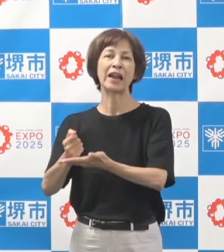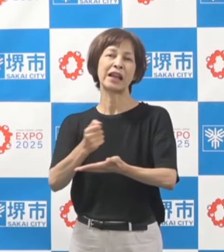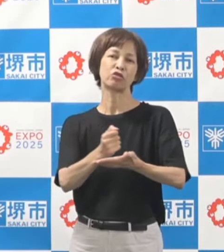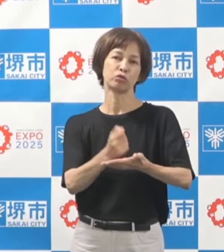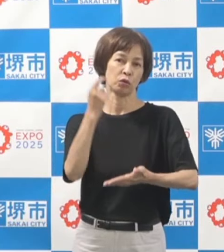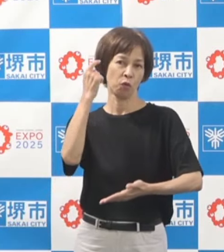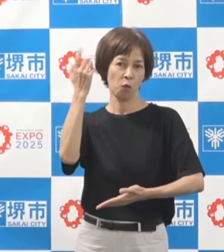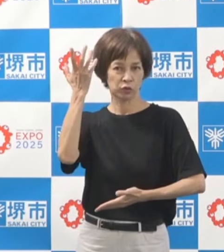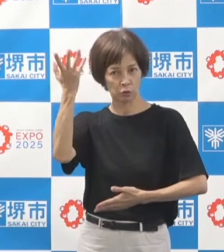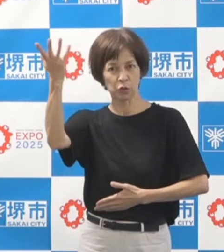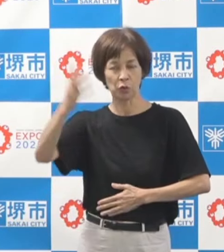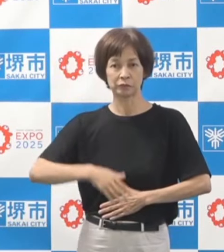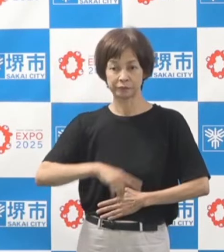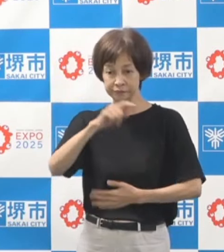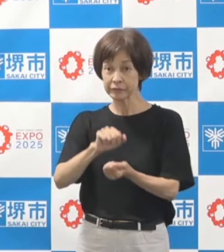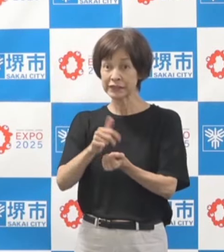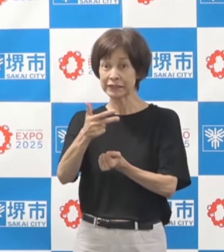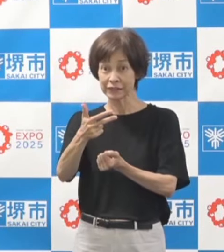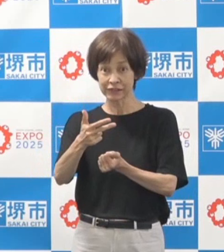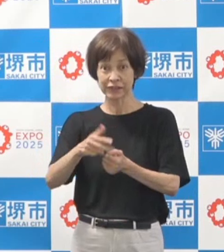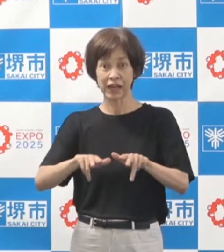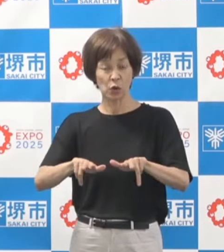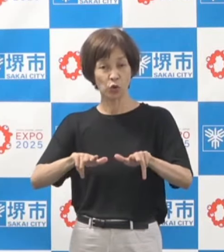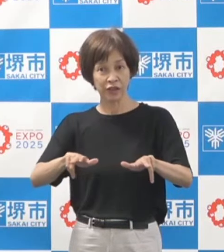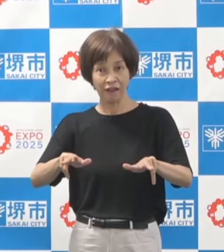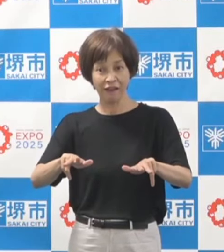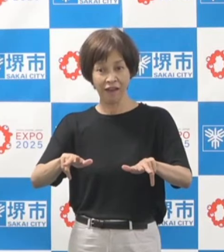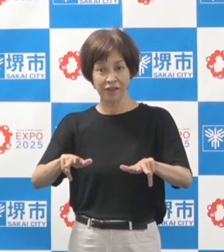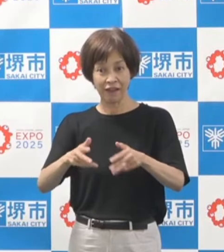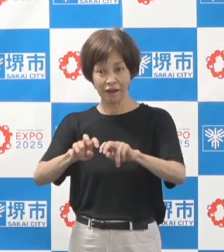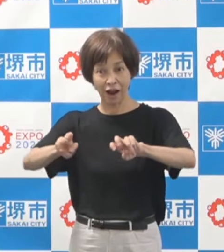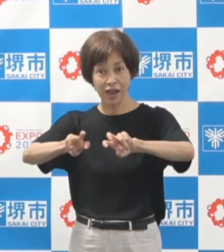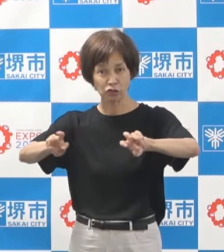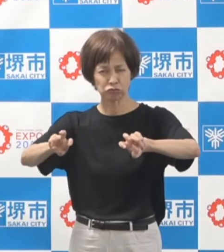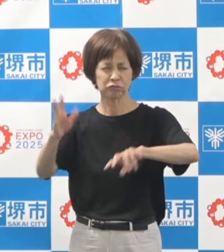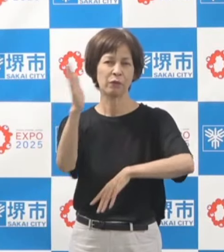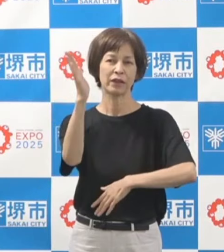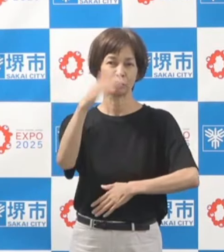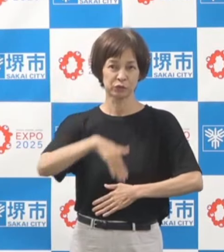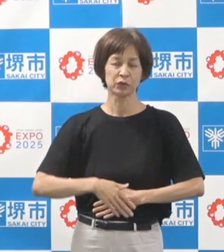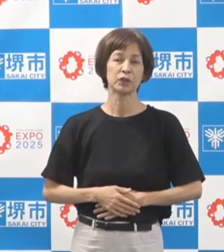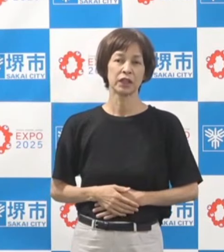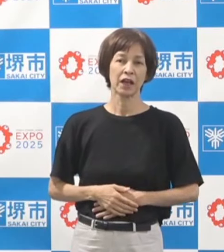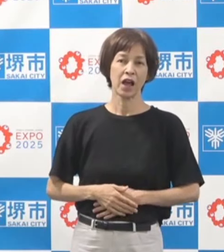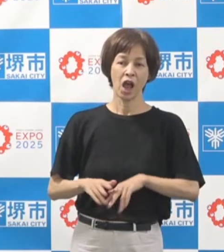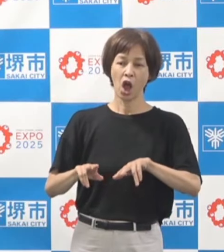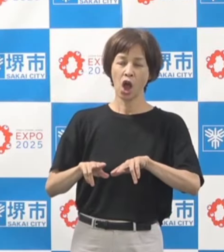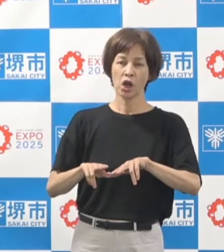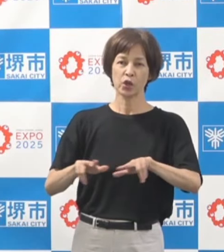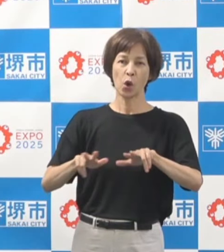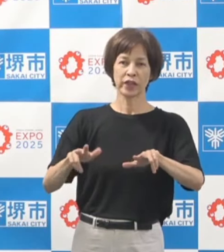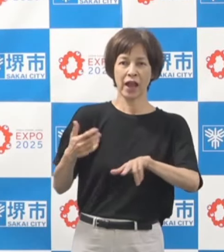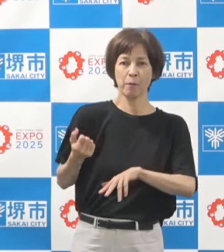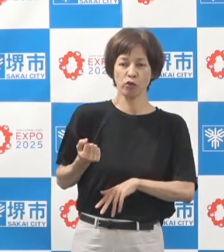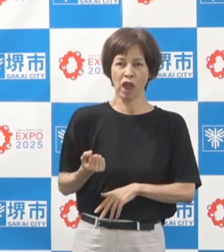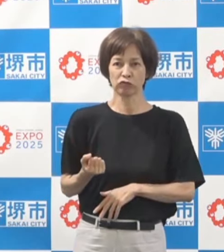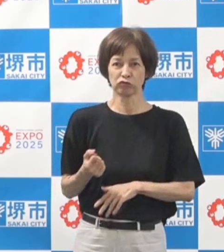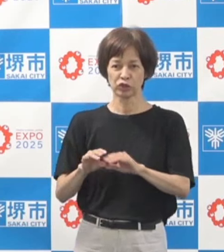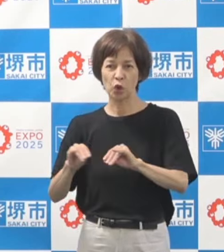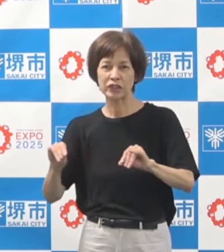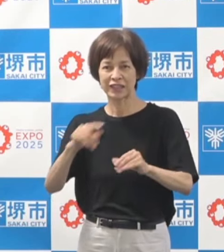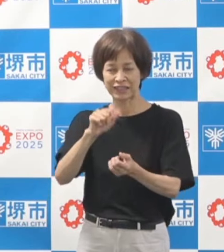これ堺市が例えば行政でそこの開発行為を行うというよりも、 行政が持っている土地であるとか、もしく